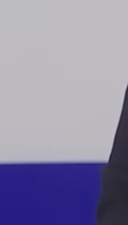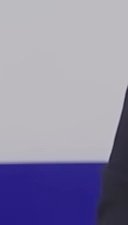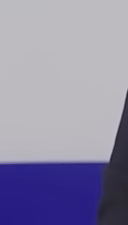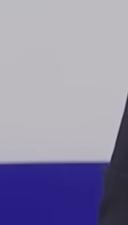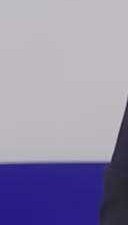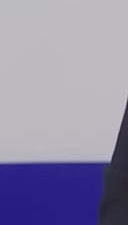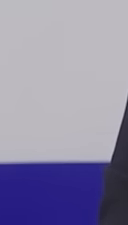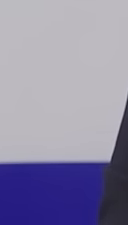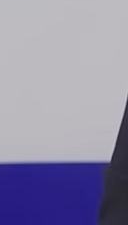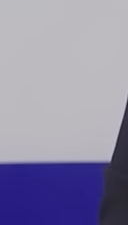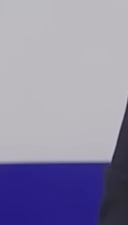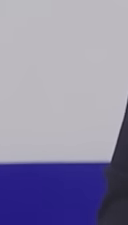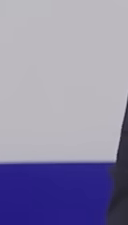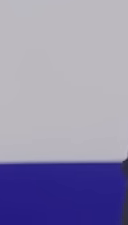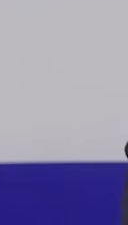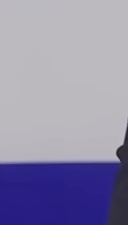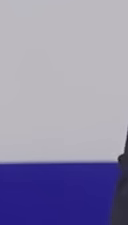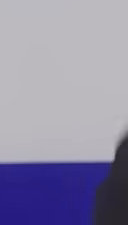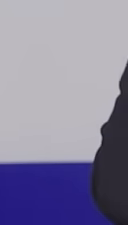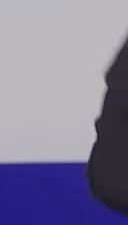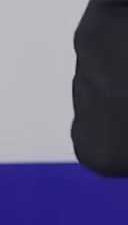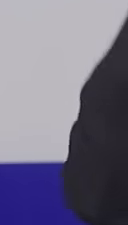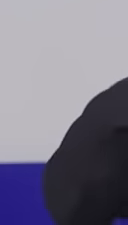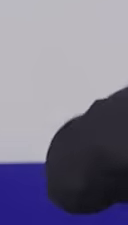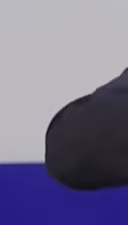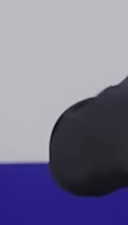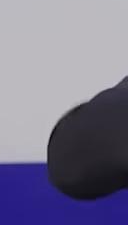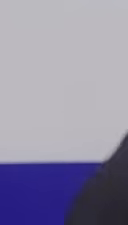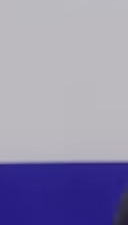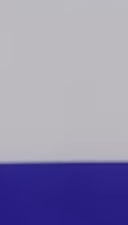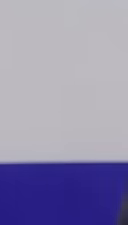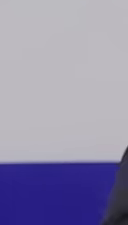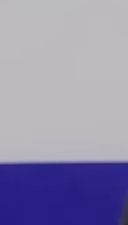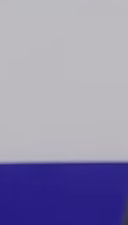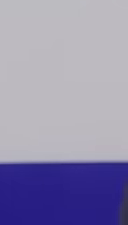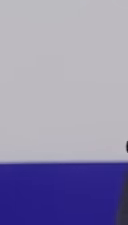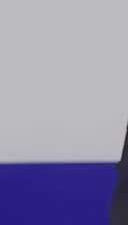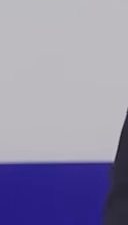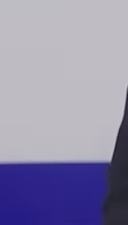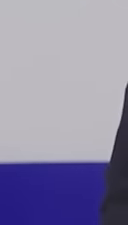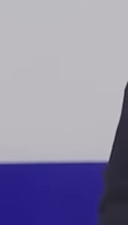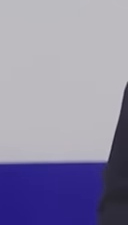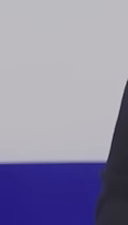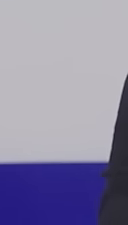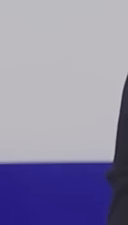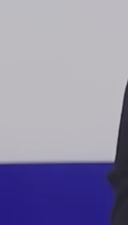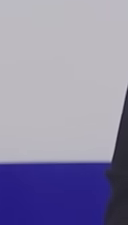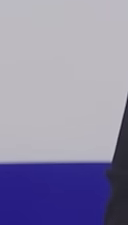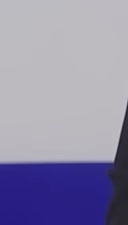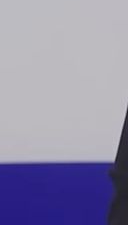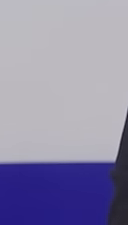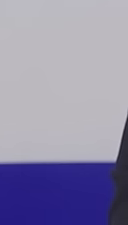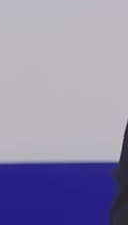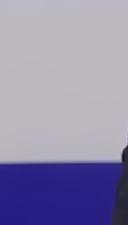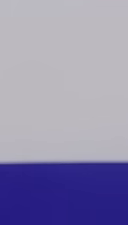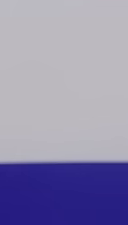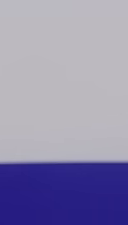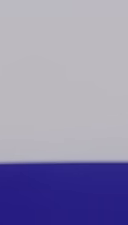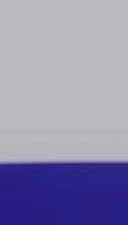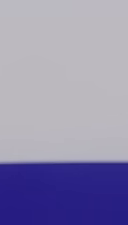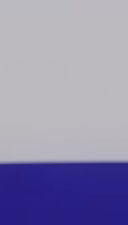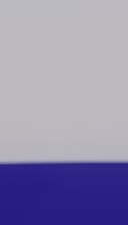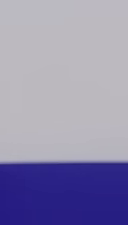우리도 독창적 교육이 가능하도록 창의적인 그리고 개성 있는